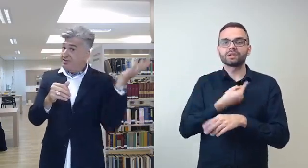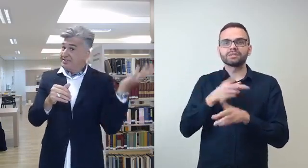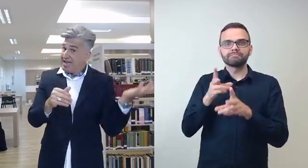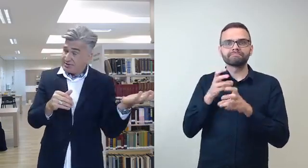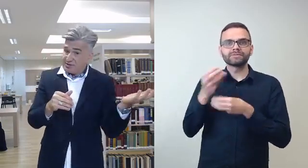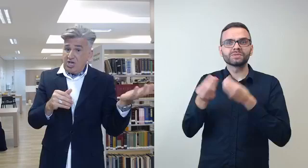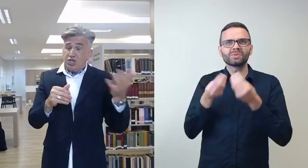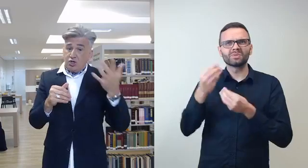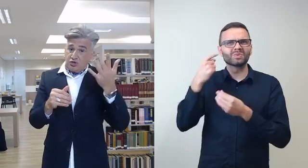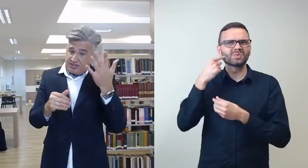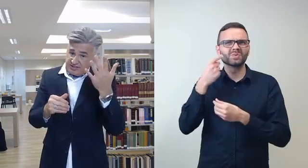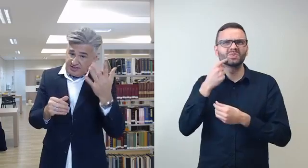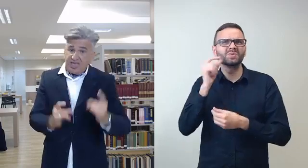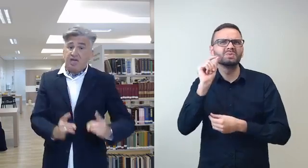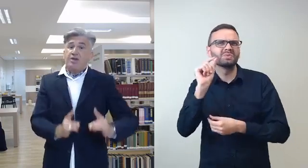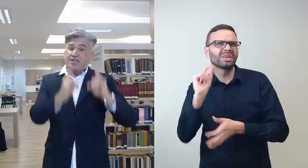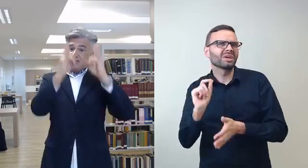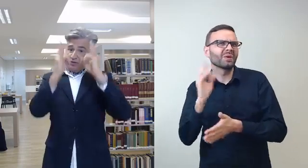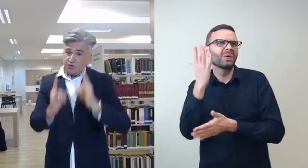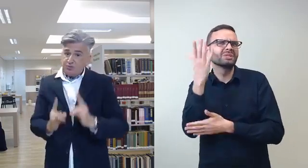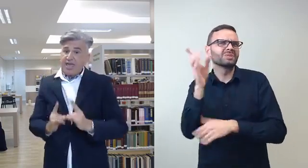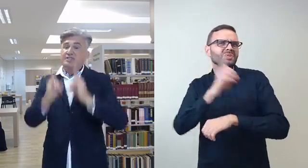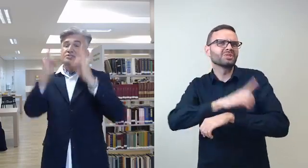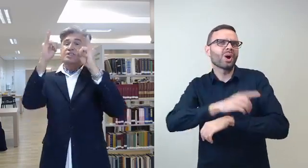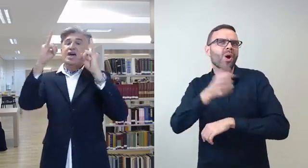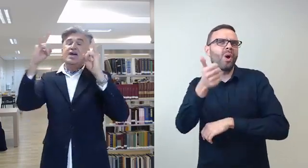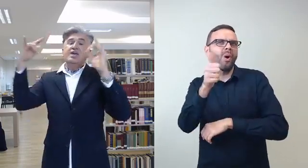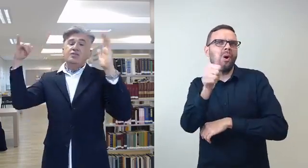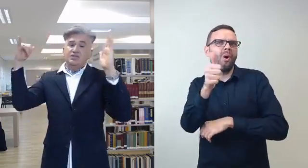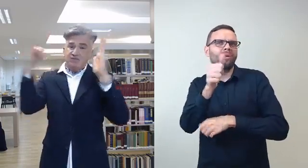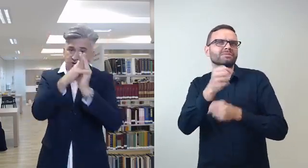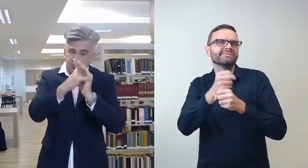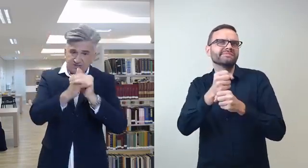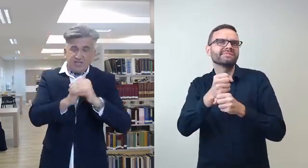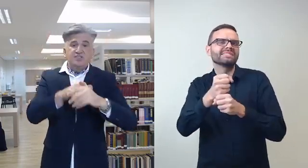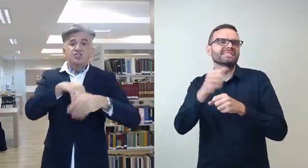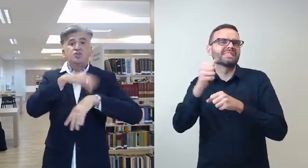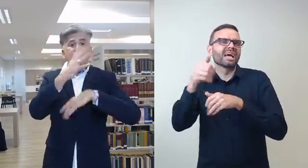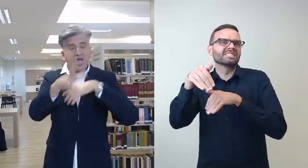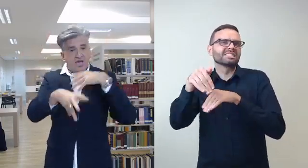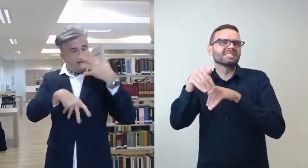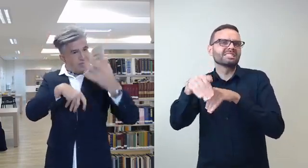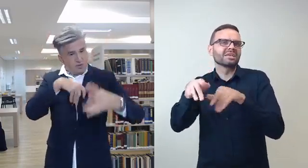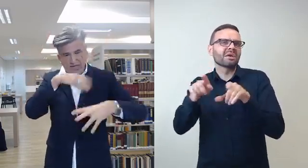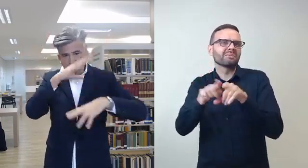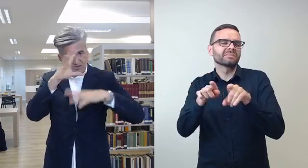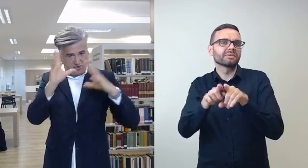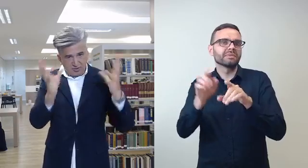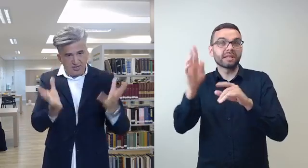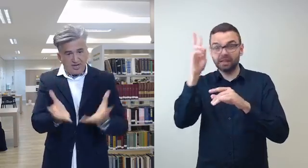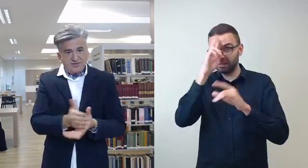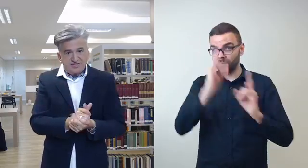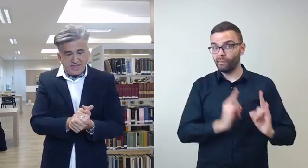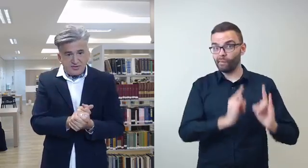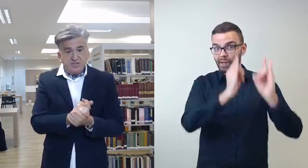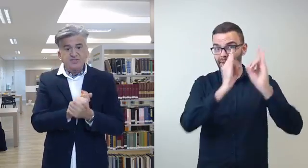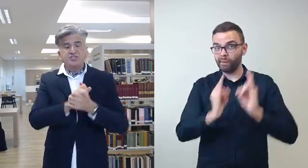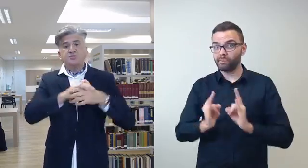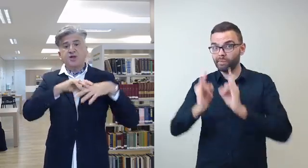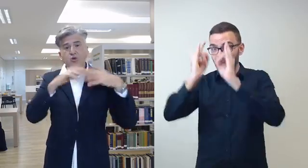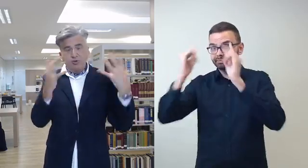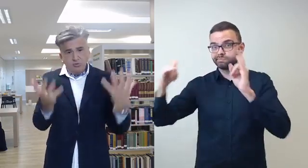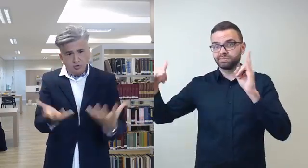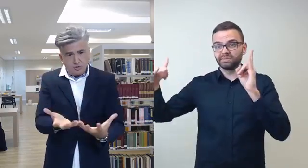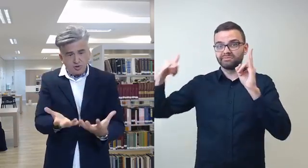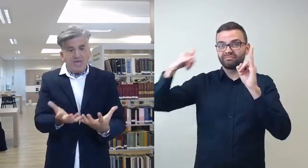foram avisados. Que 11 de setembro é a questão dos prédios lá, que os aviões se chocaram e deu aquela coisa toda lá nos Estados Unidos, se